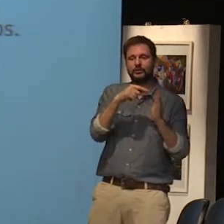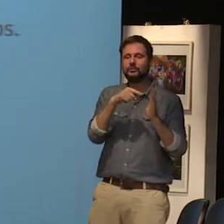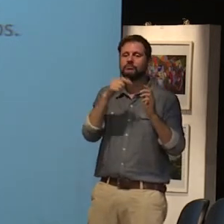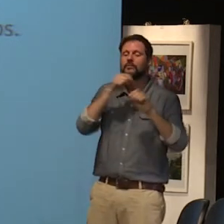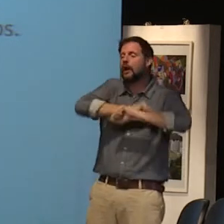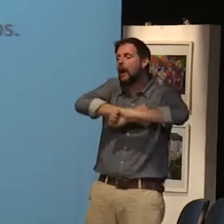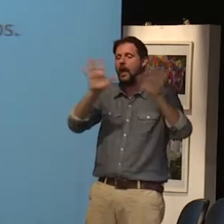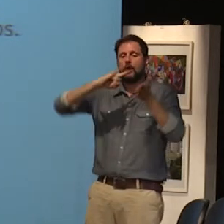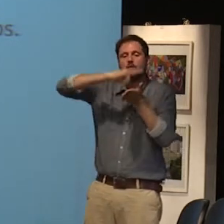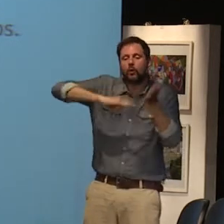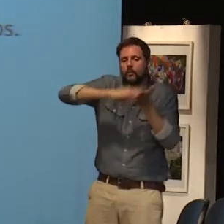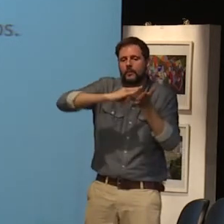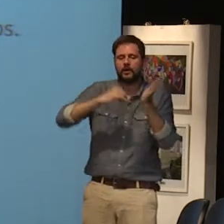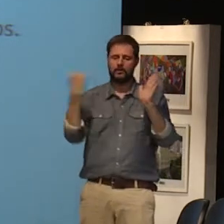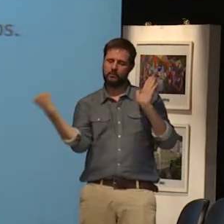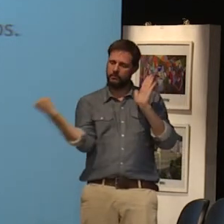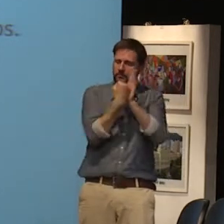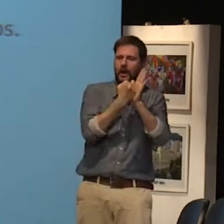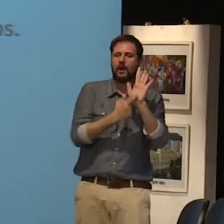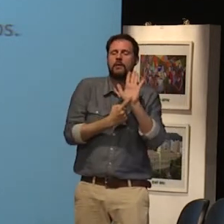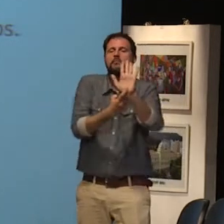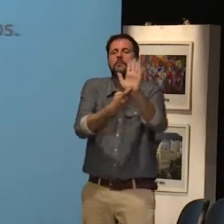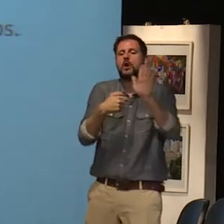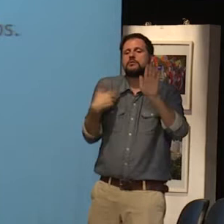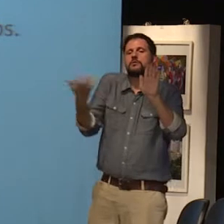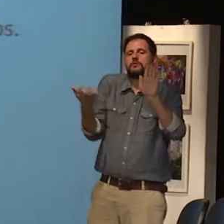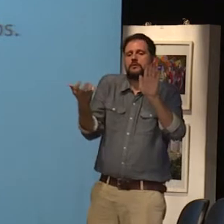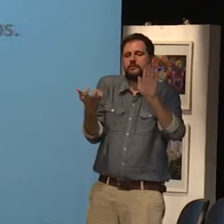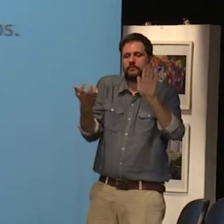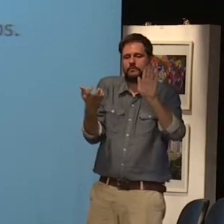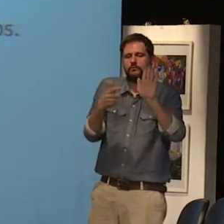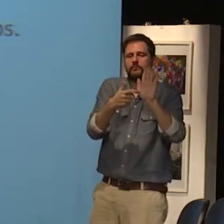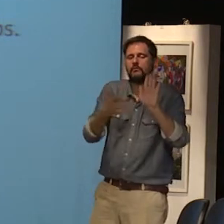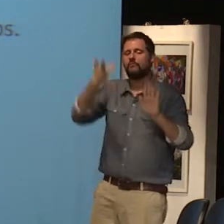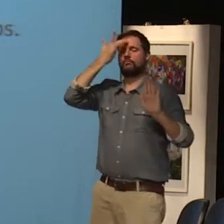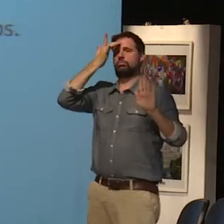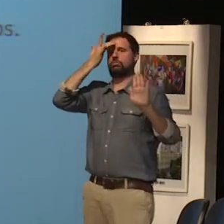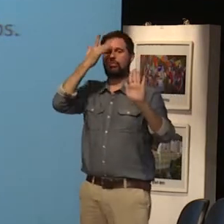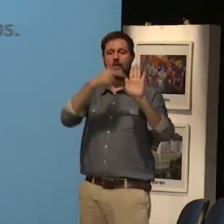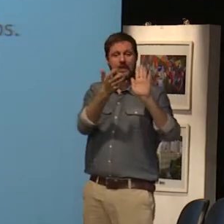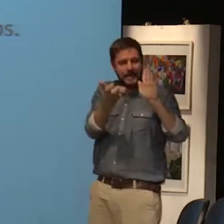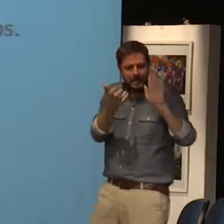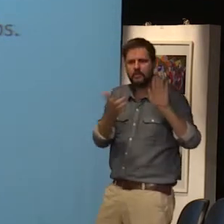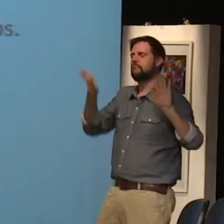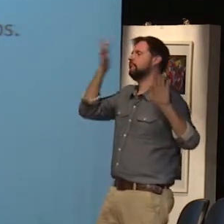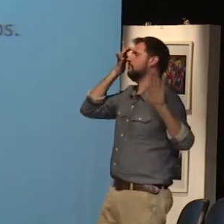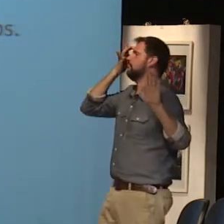1999 até hoje, em 2018. Então, é um documento muito claro que fala sobre isso, é um documento que revela esse